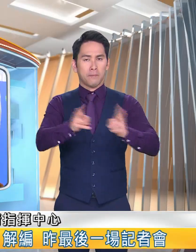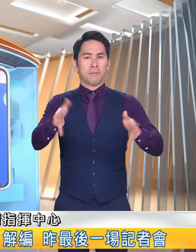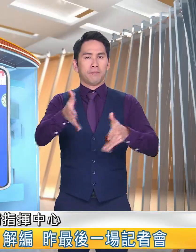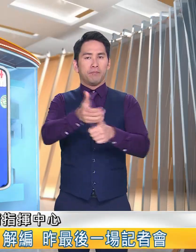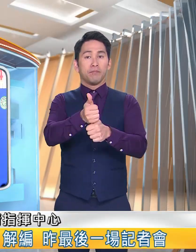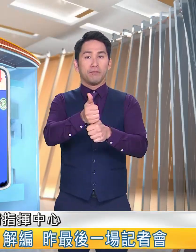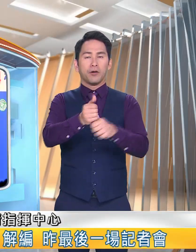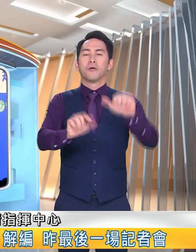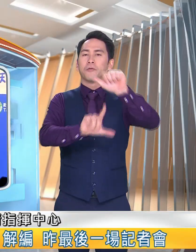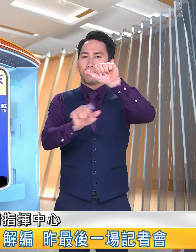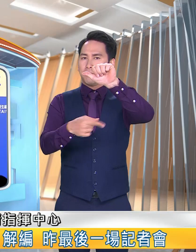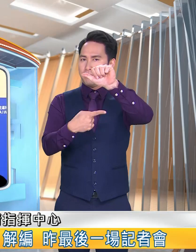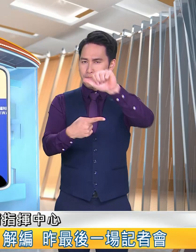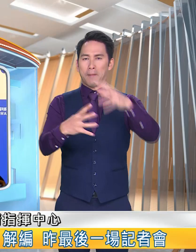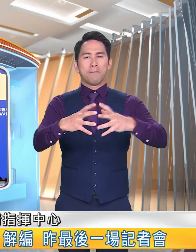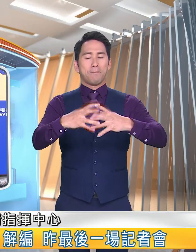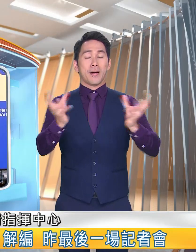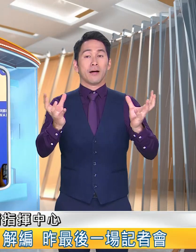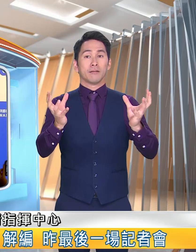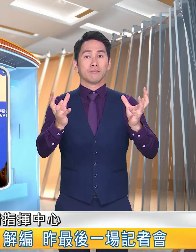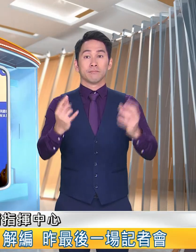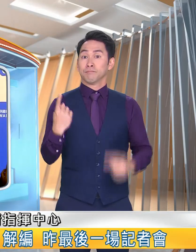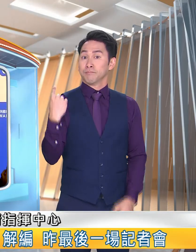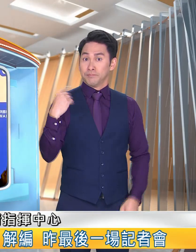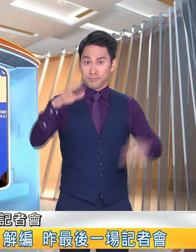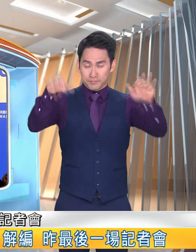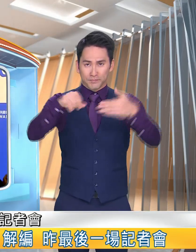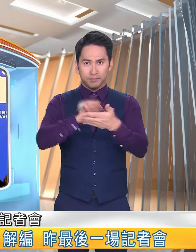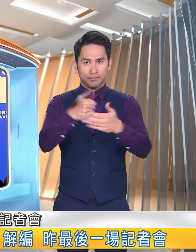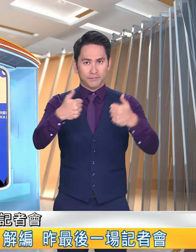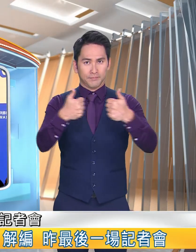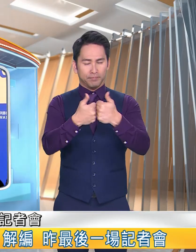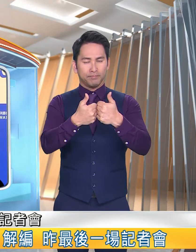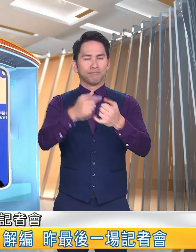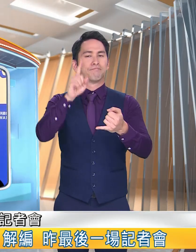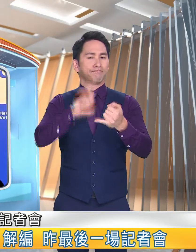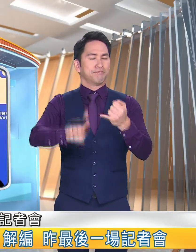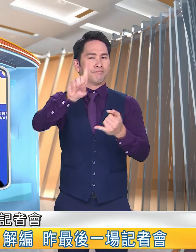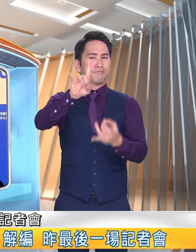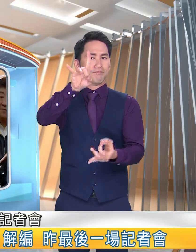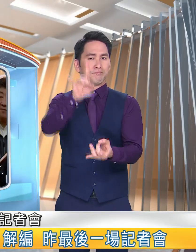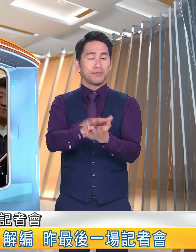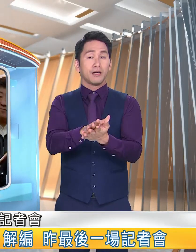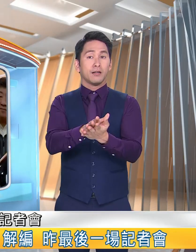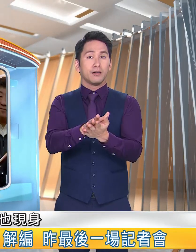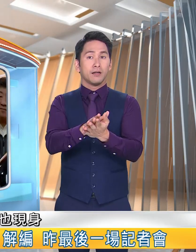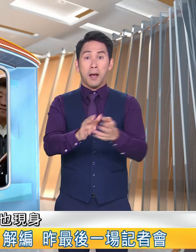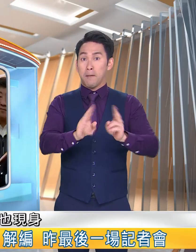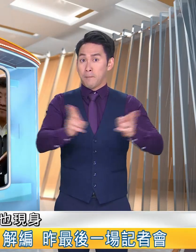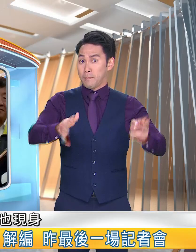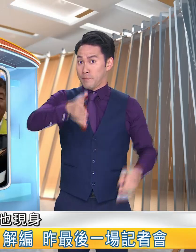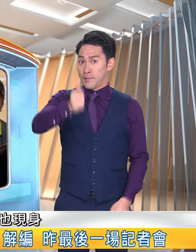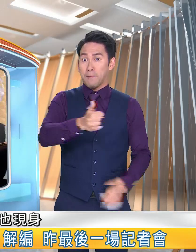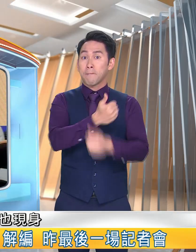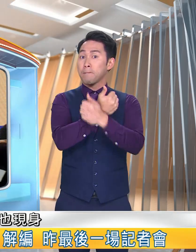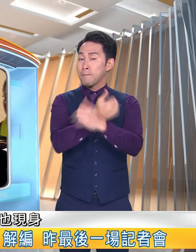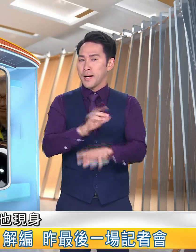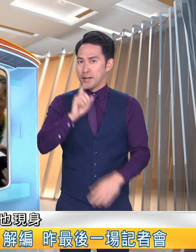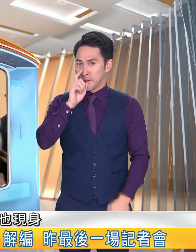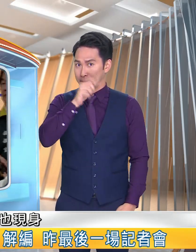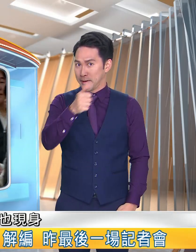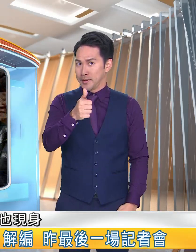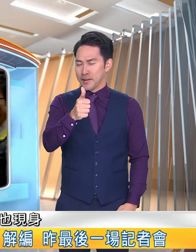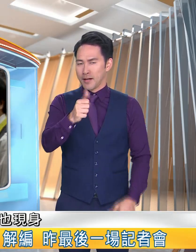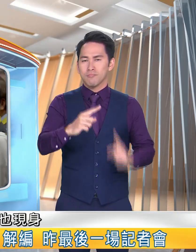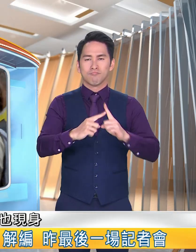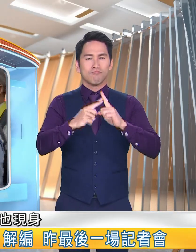5月1号解编的疫情指挥中心昨天举行最后一场记者会，前任指挥官陈时